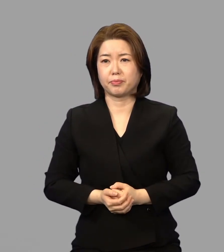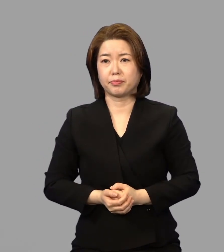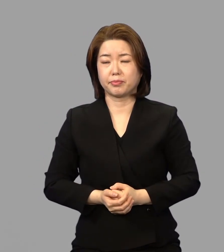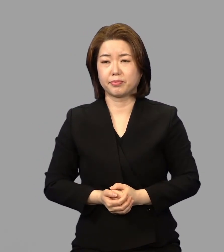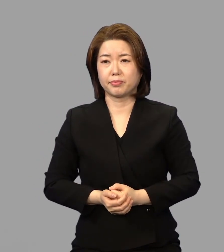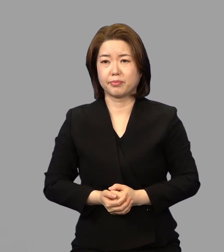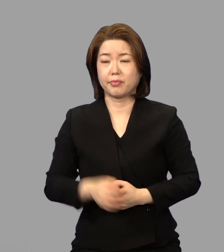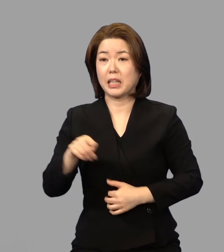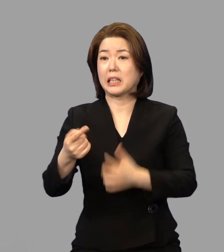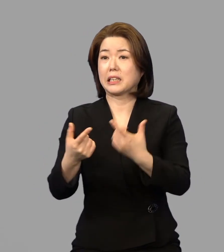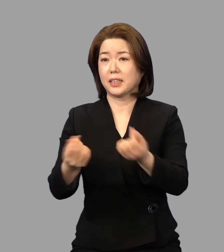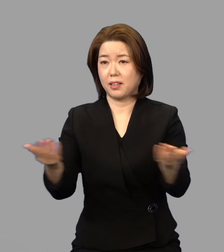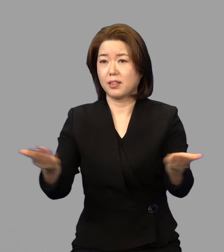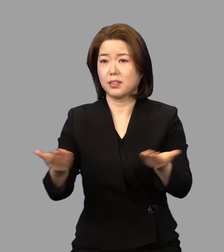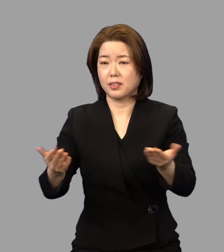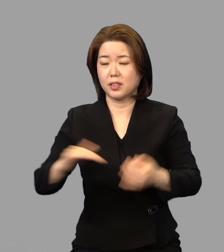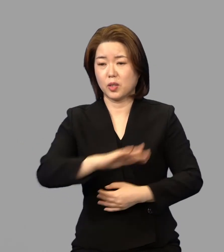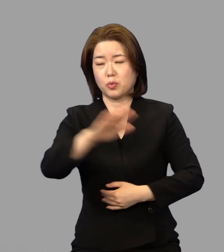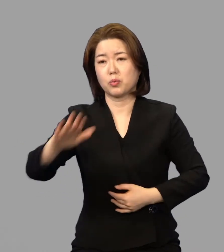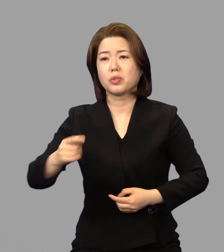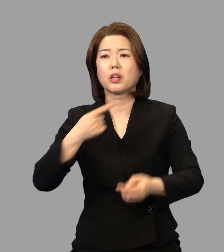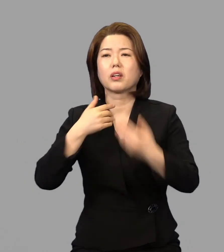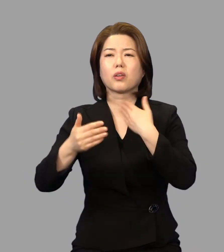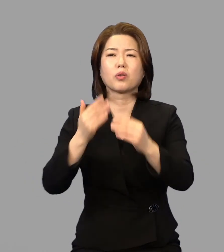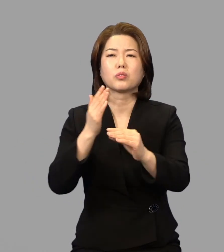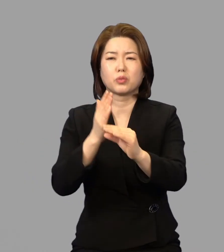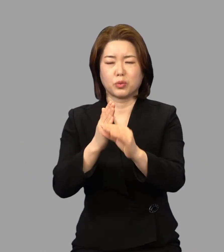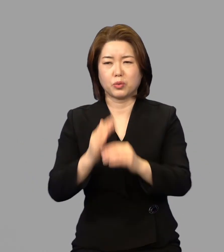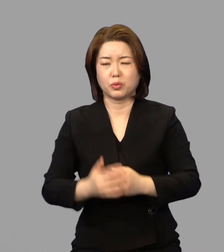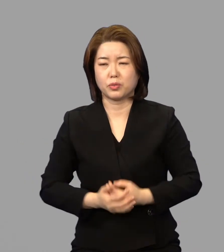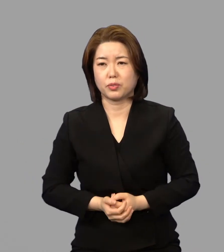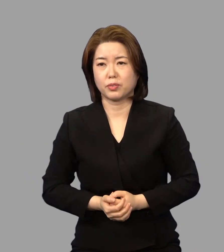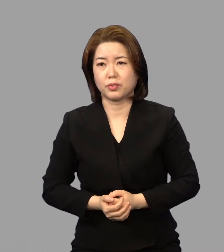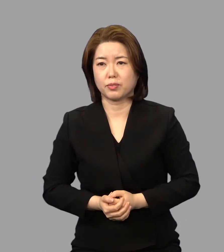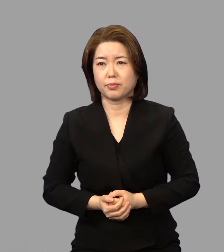이런 일들이 지금 우리가 겪고 있는 일이에요.